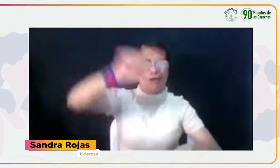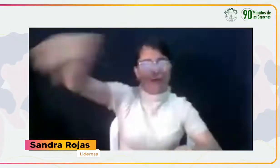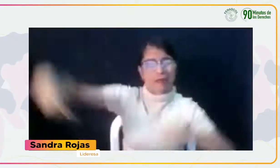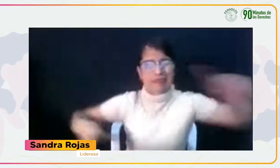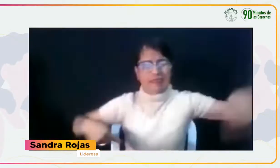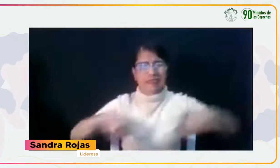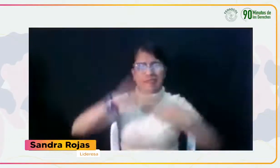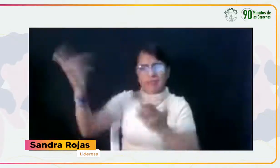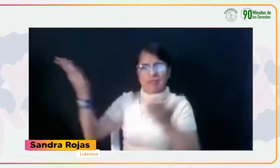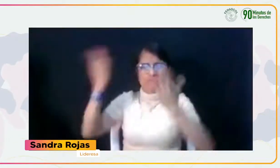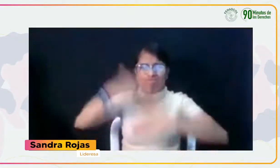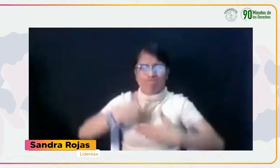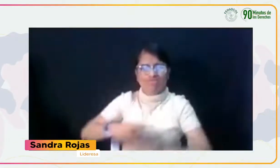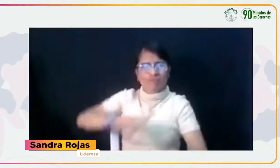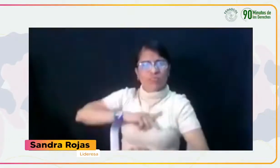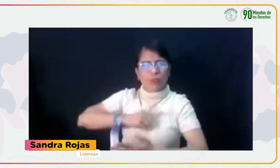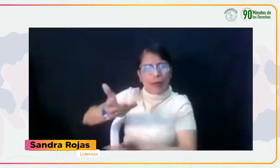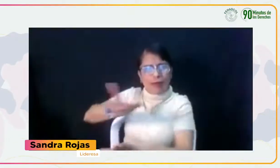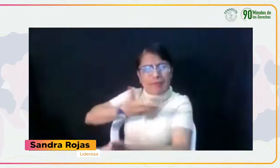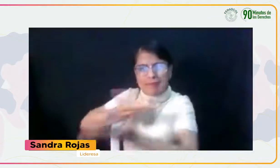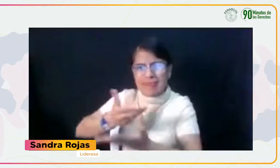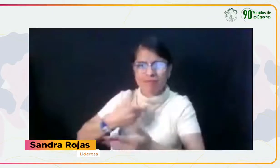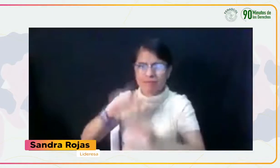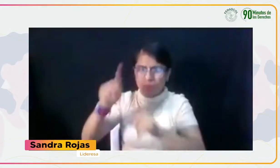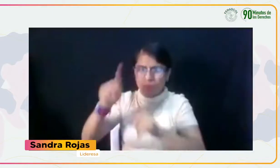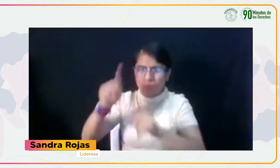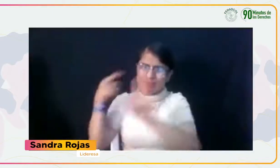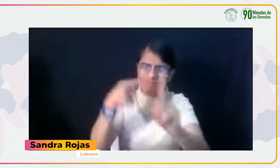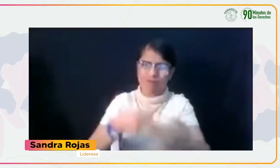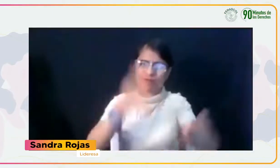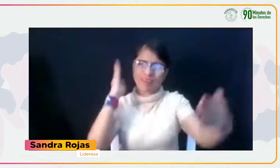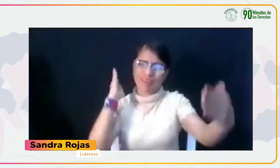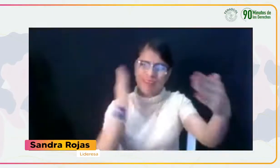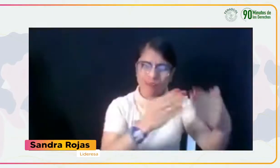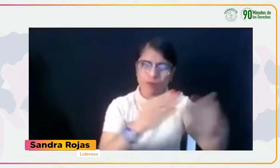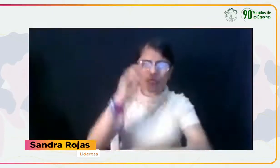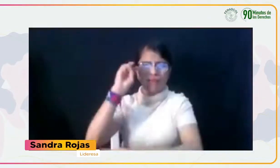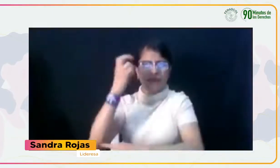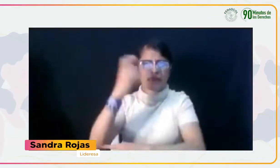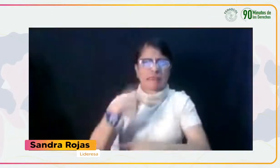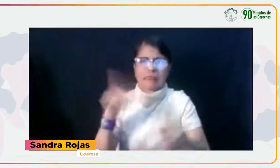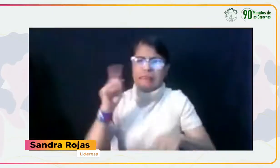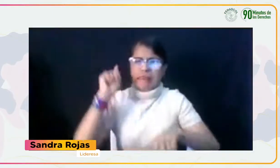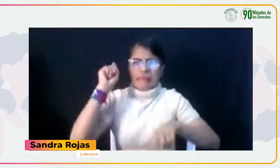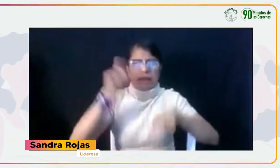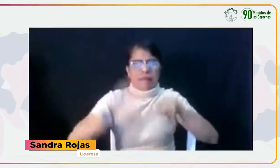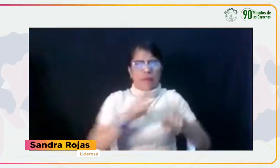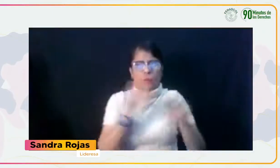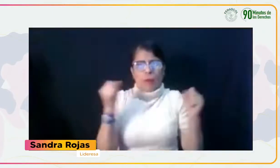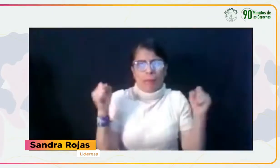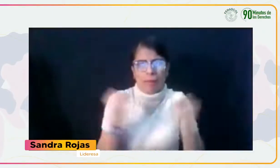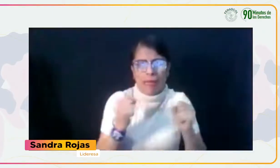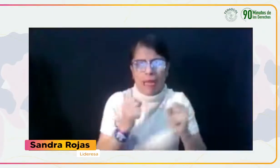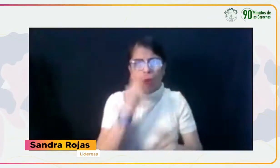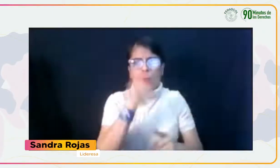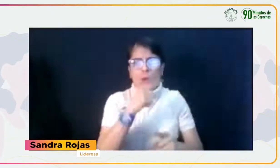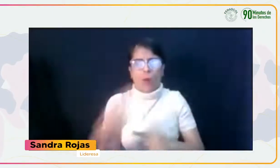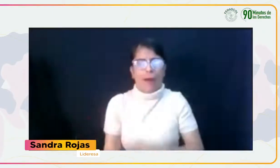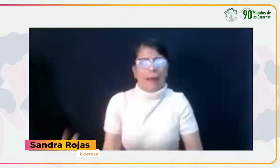por parte de las mujeres por falta de educación. Y a veces ellas llegan de manera, digamos, personal a decir es que me ocurre esto,